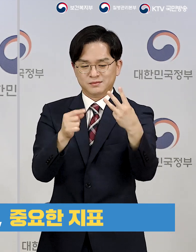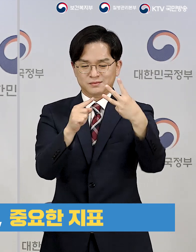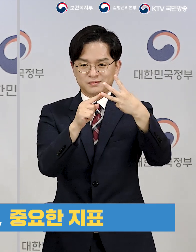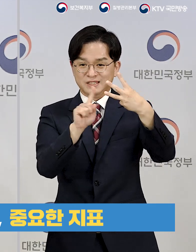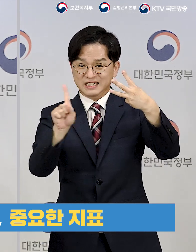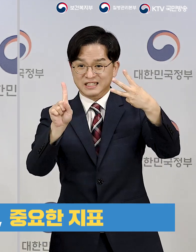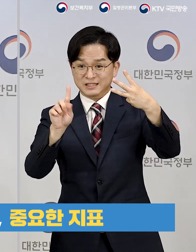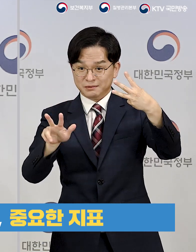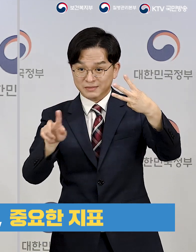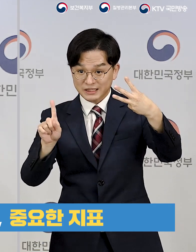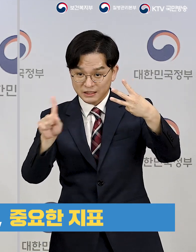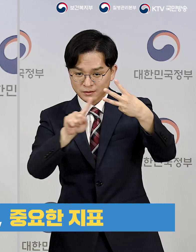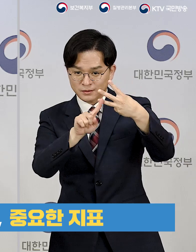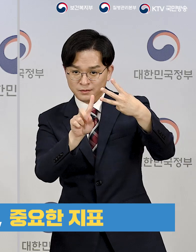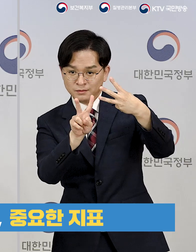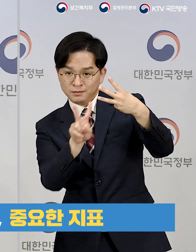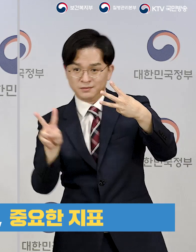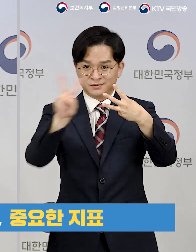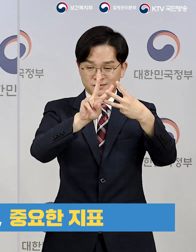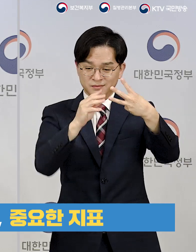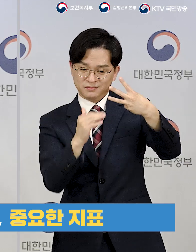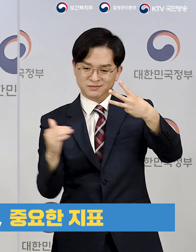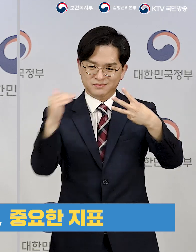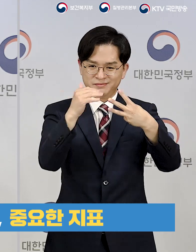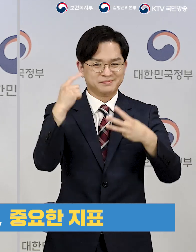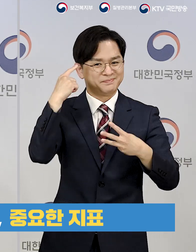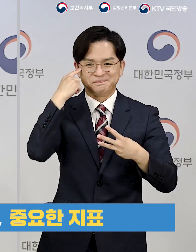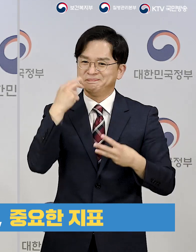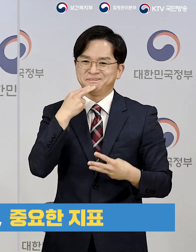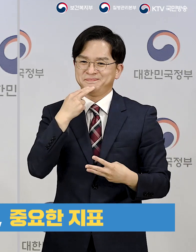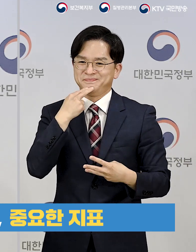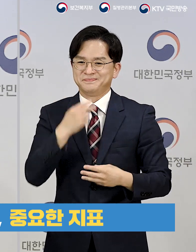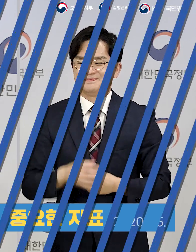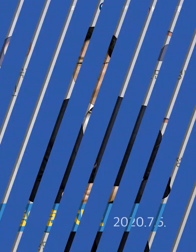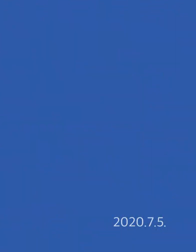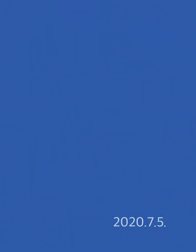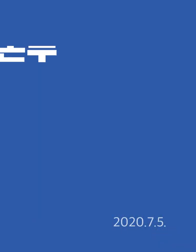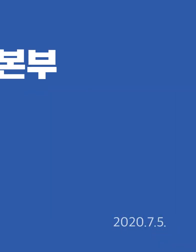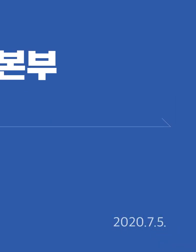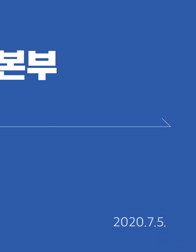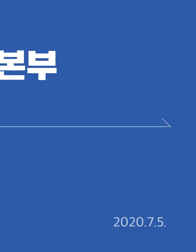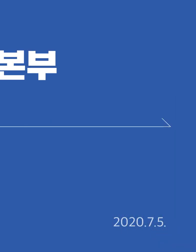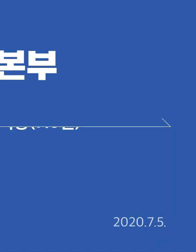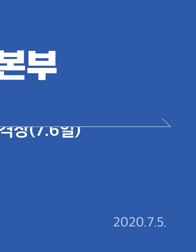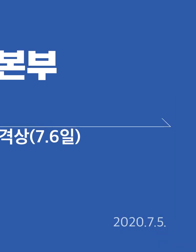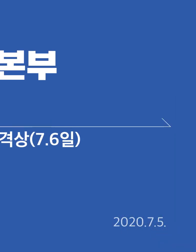거리두기 단계를 더 격상할 필요성은 그다지 높지 않다, 이렇게 좀 보고 있습니다.